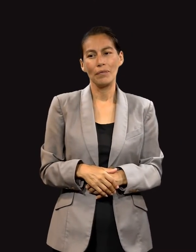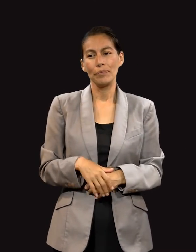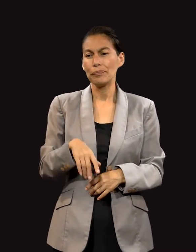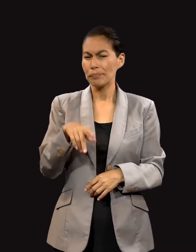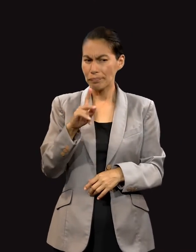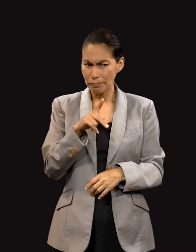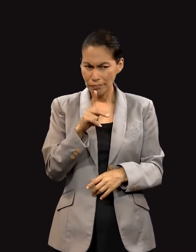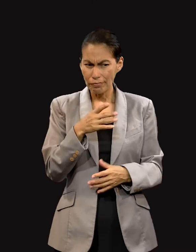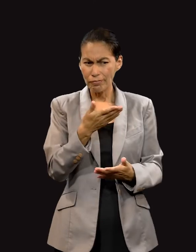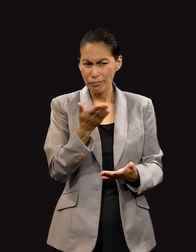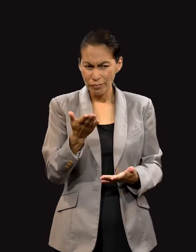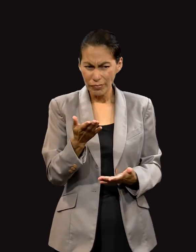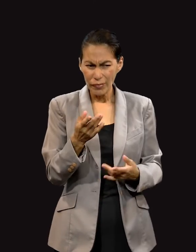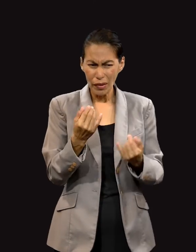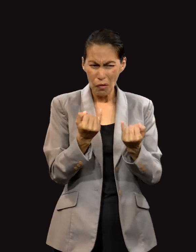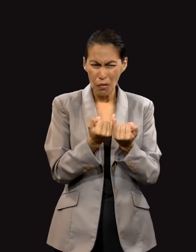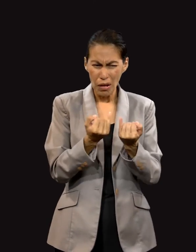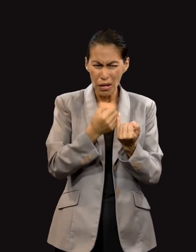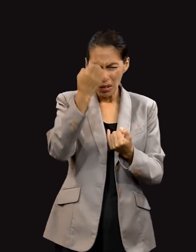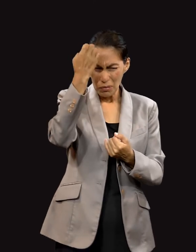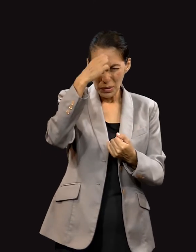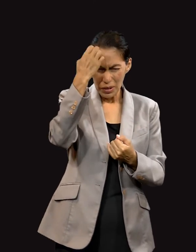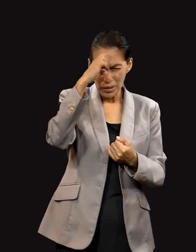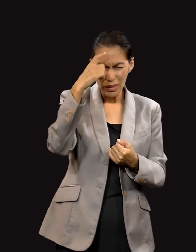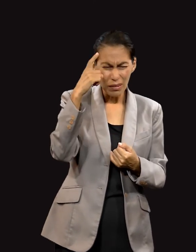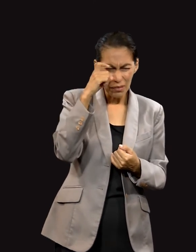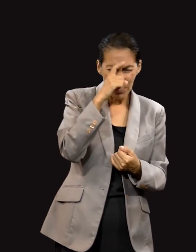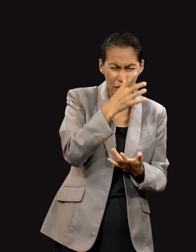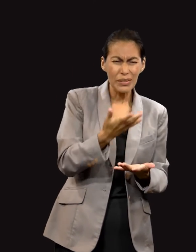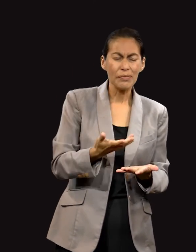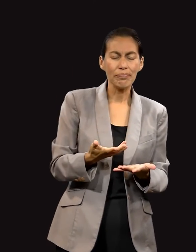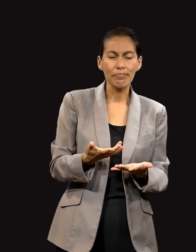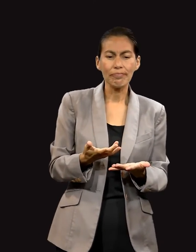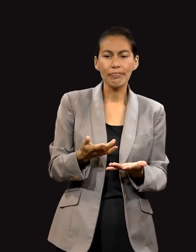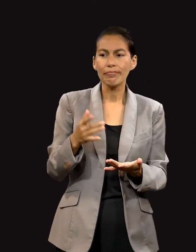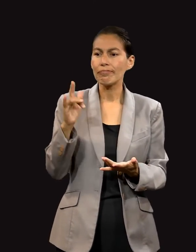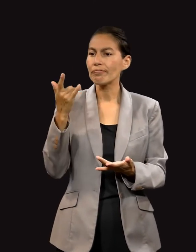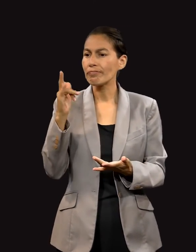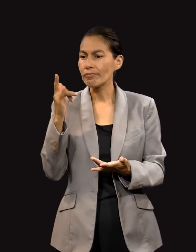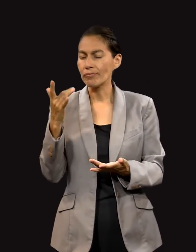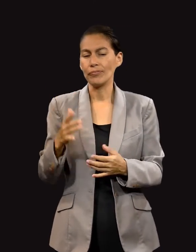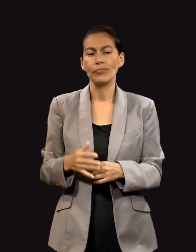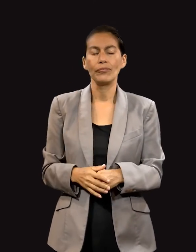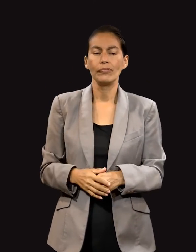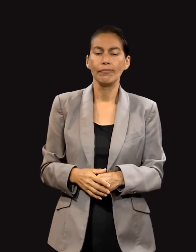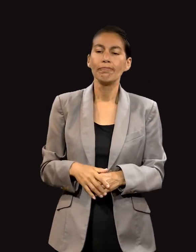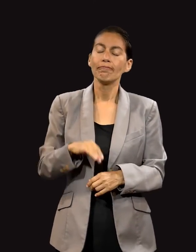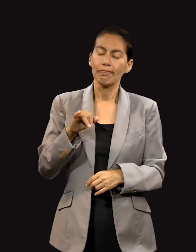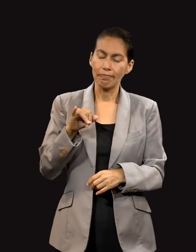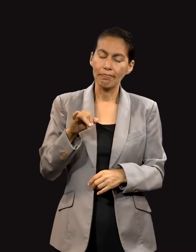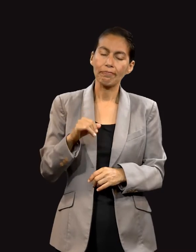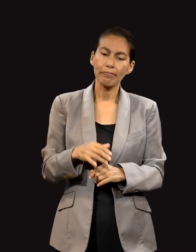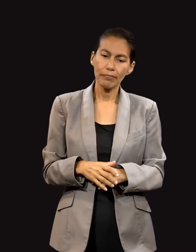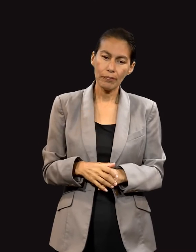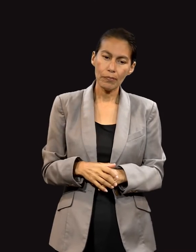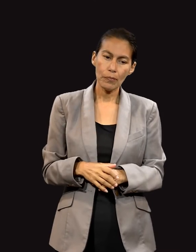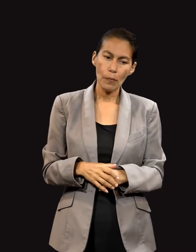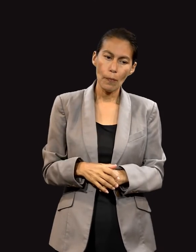tienen una experiencia muy difícil de parte de Julio.